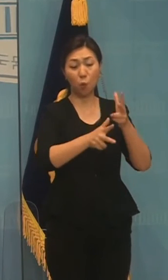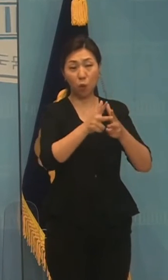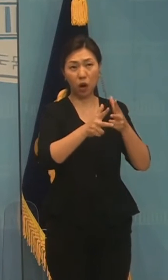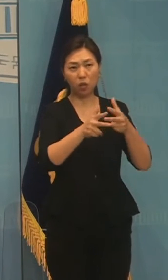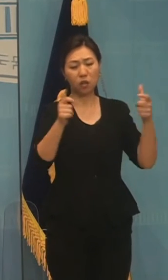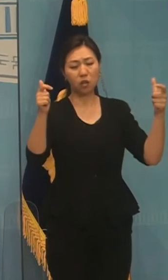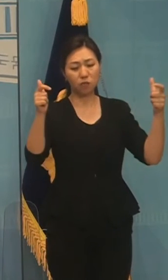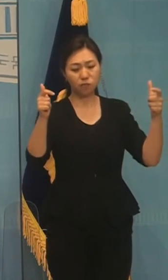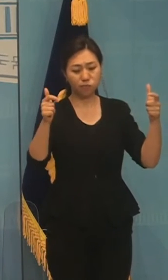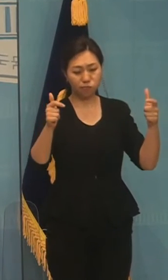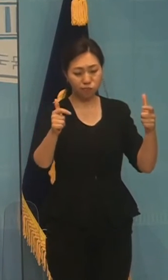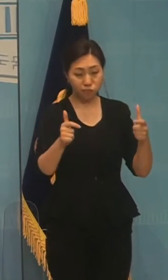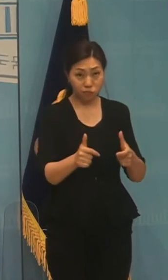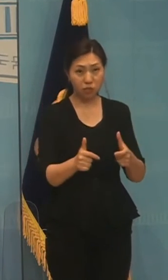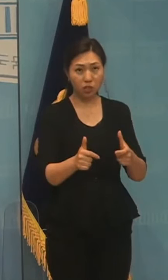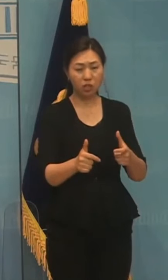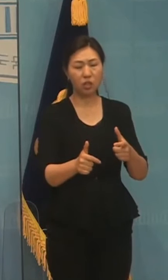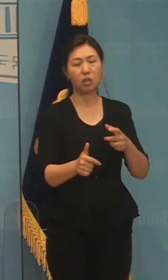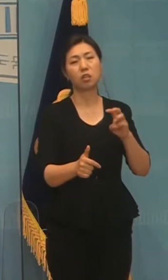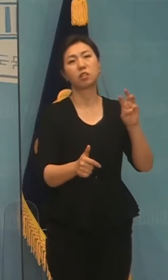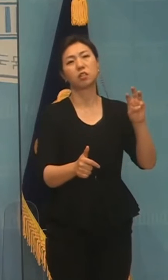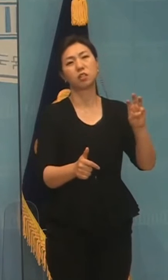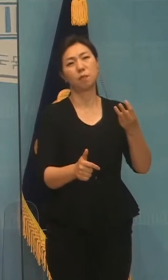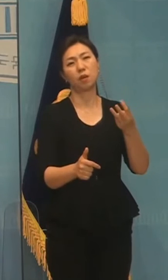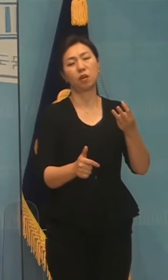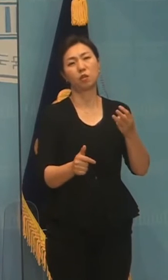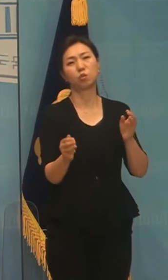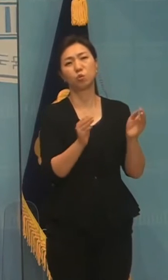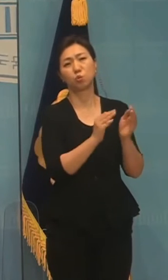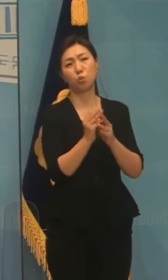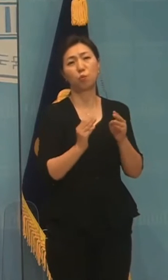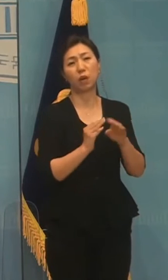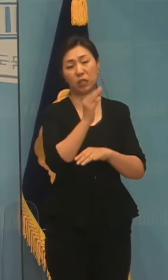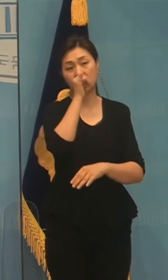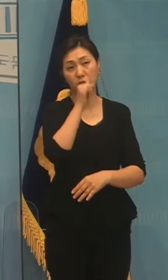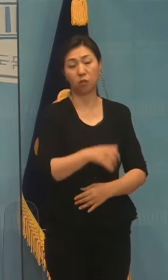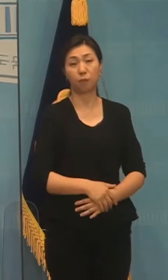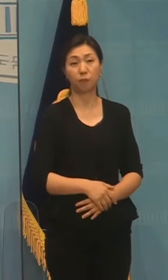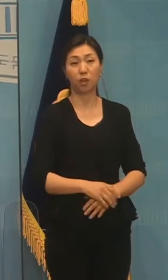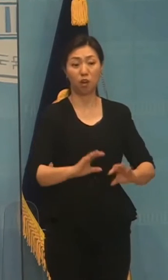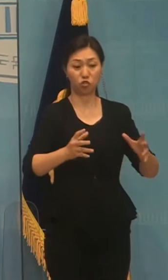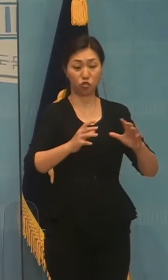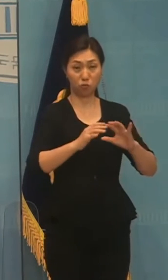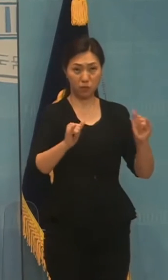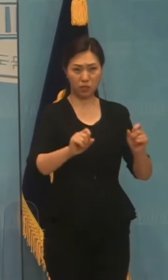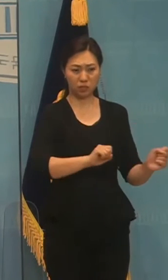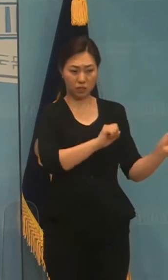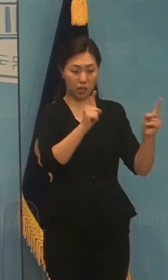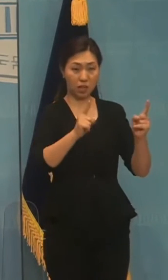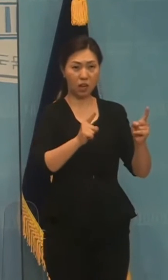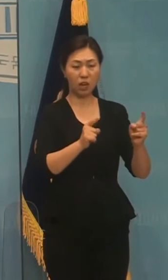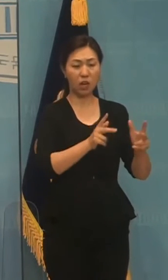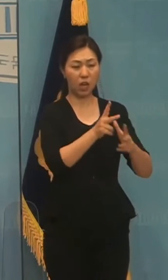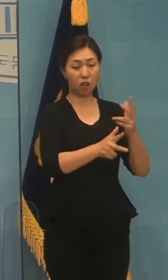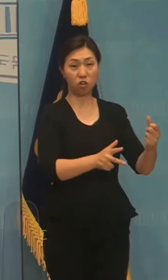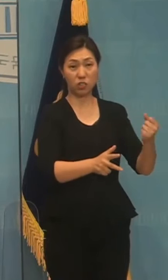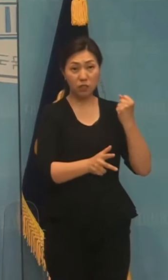원을 훌쩍 뛰어넘었습니다. 국내 재생에너지 매출액과 일자리